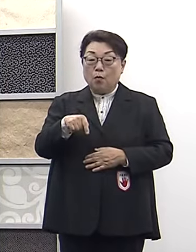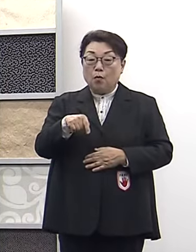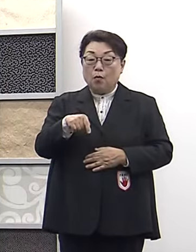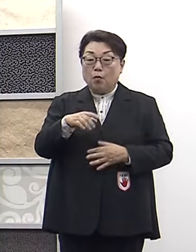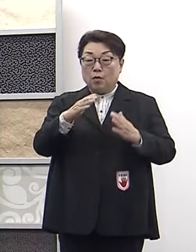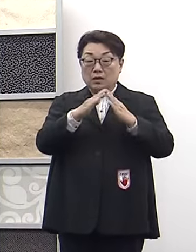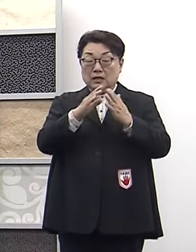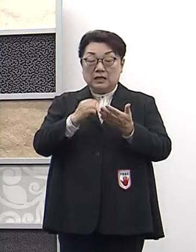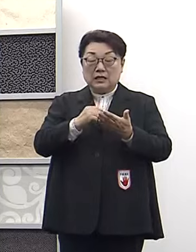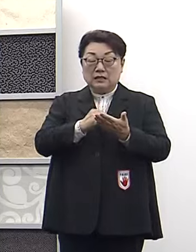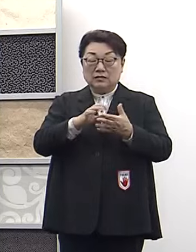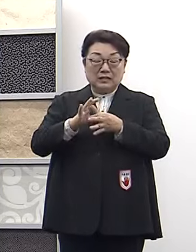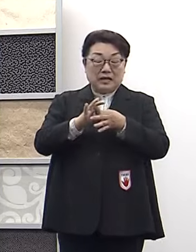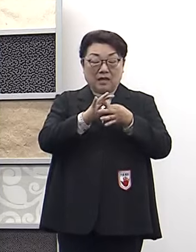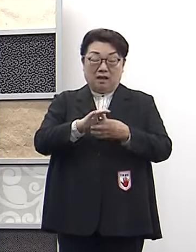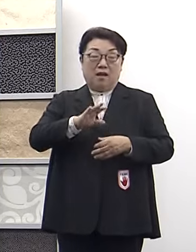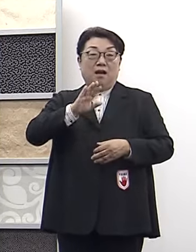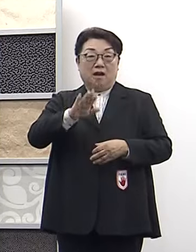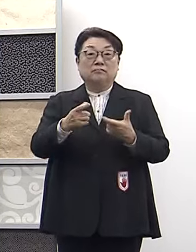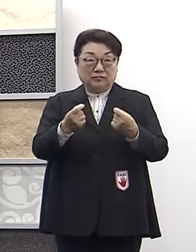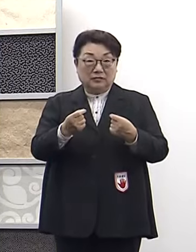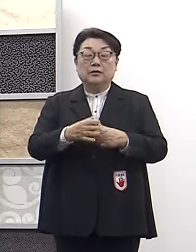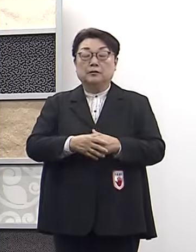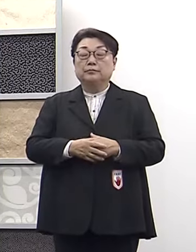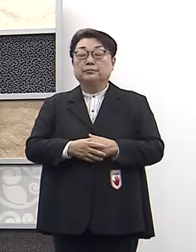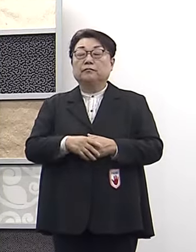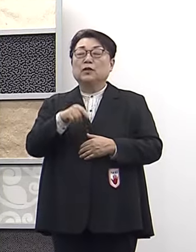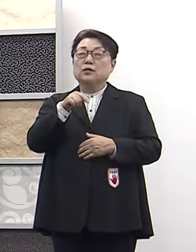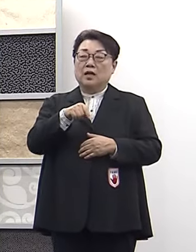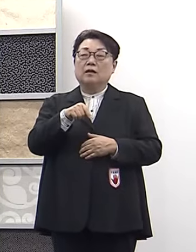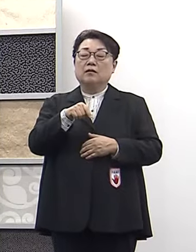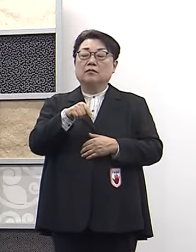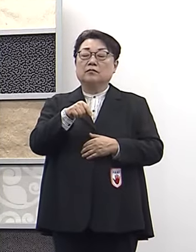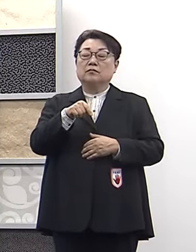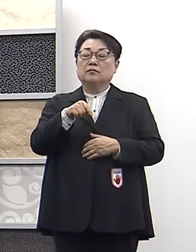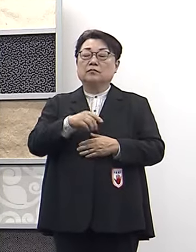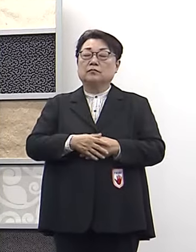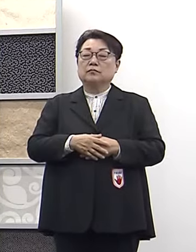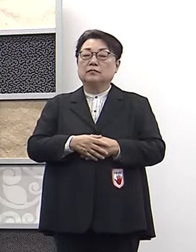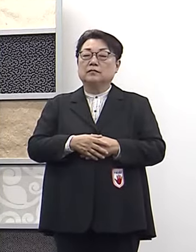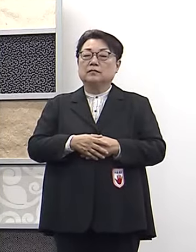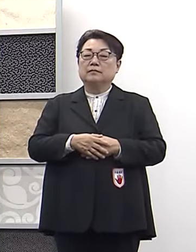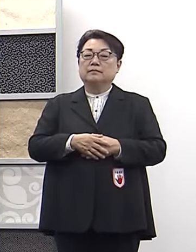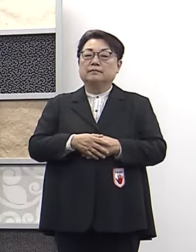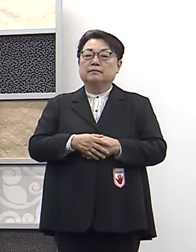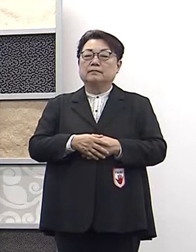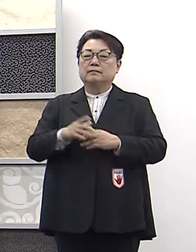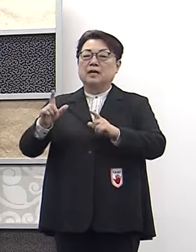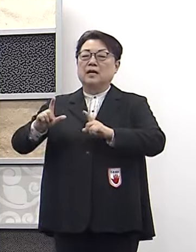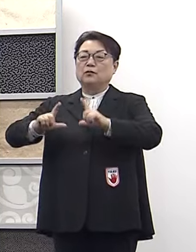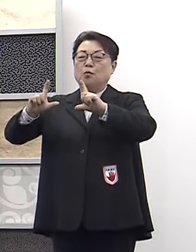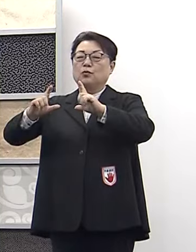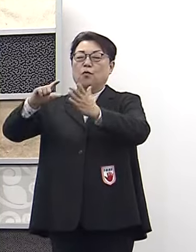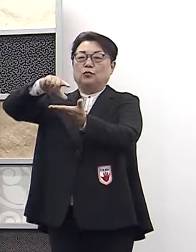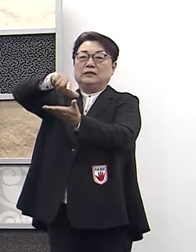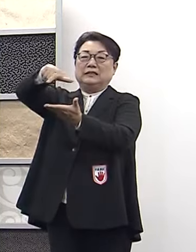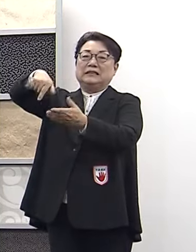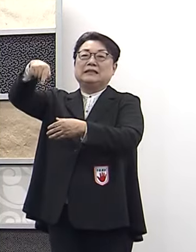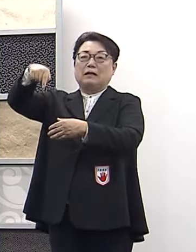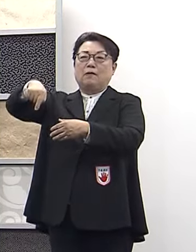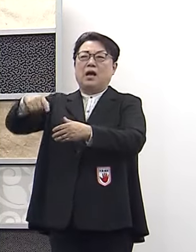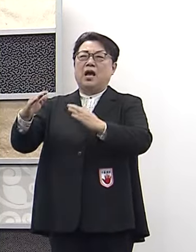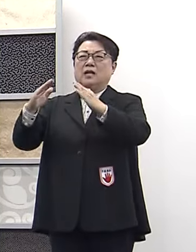があるなんていう話がですね、出ています。そういう意味ではその、残念ながら都心部におけるですね、その